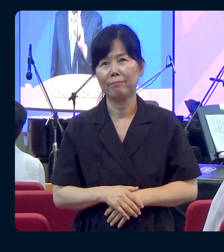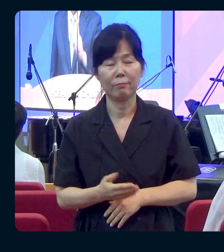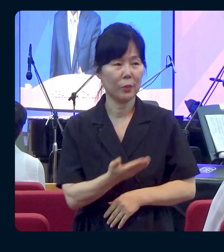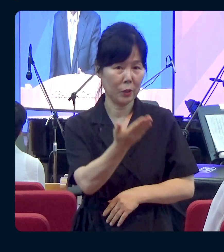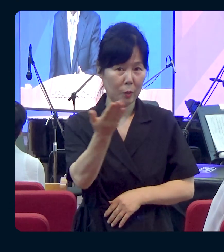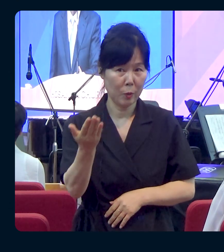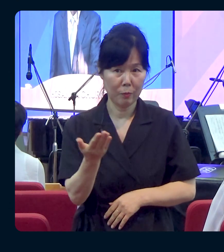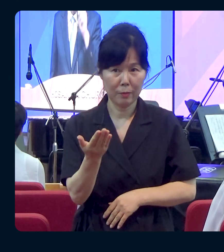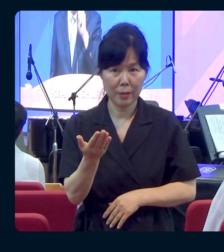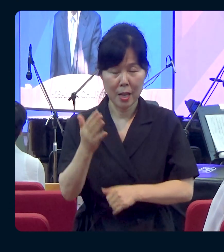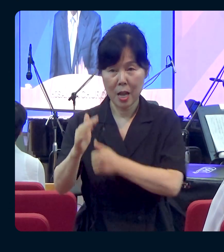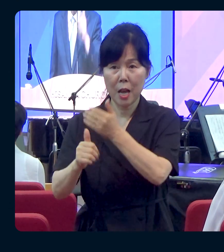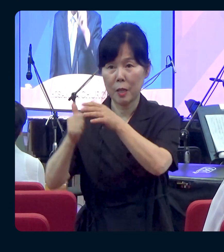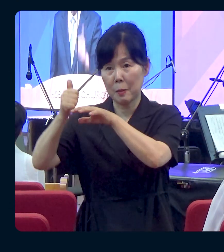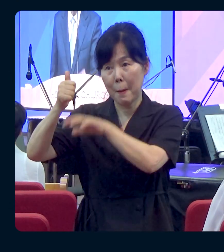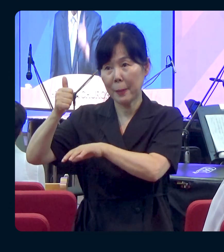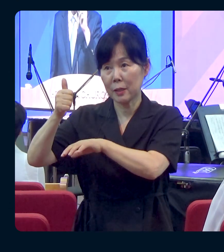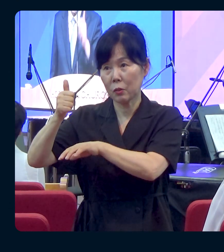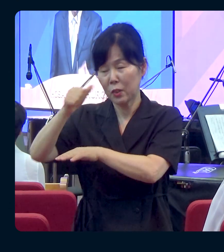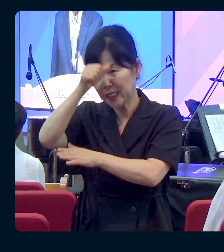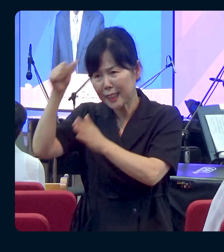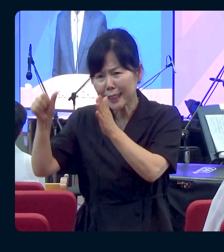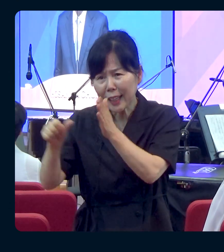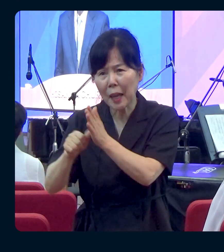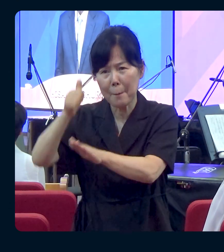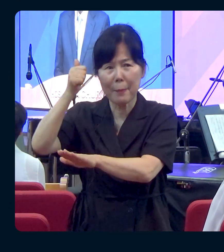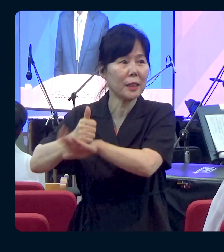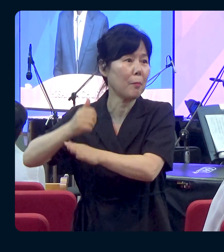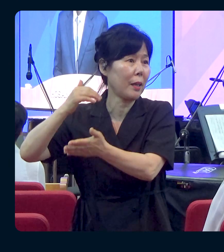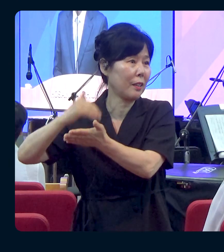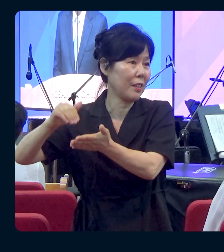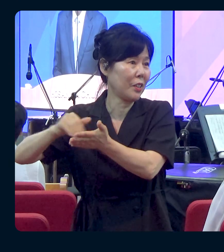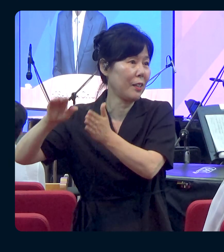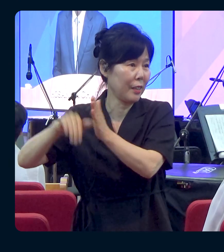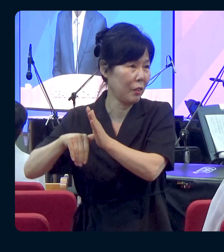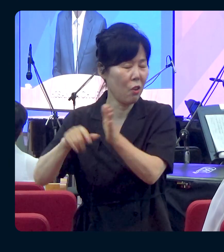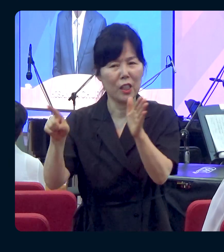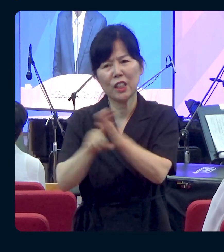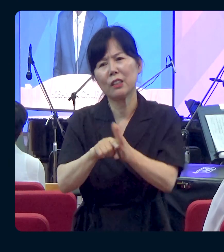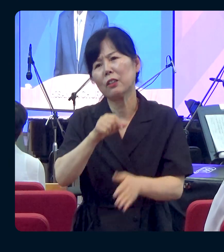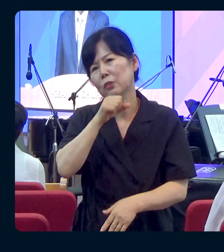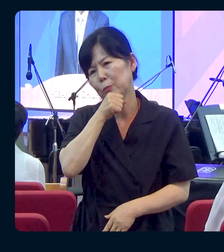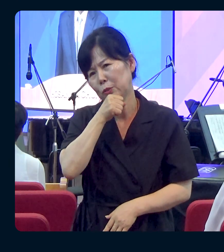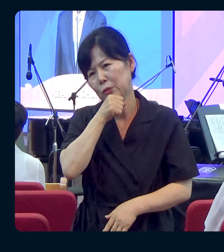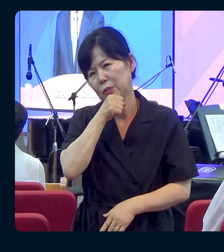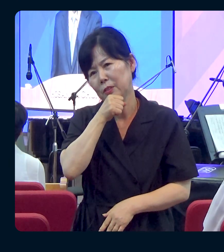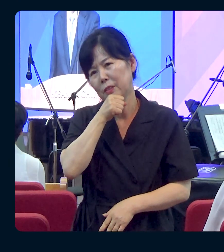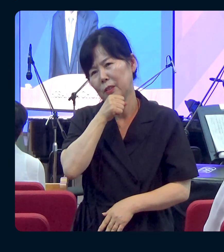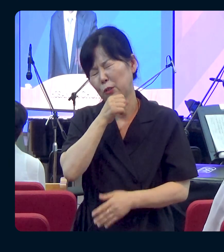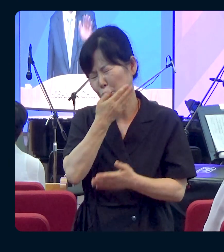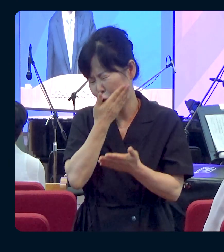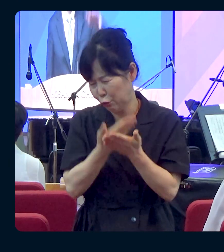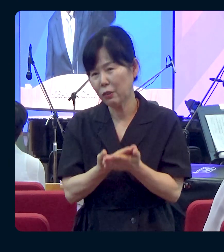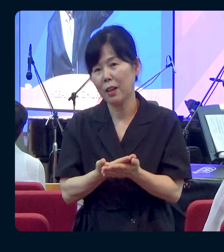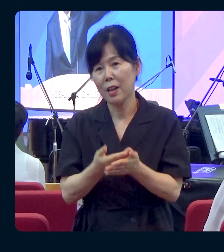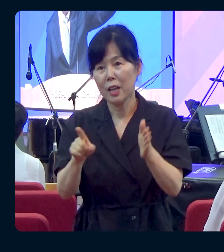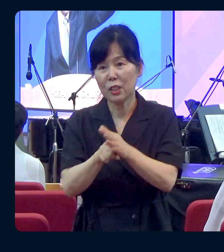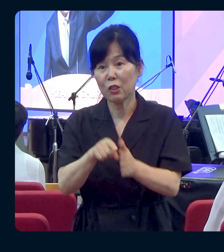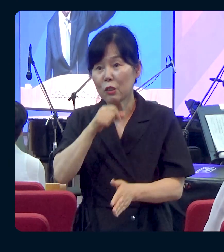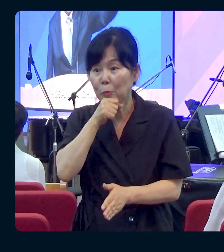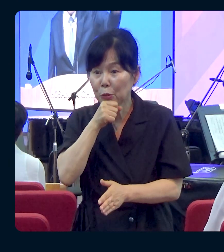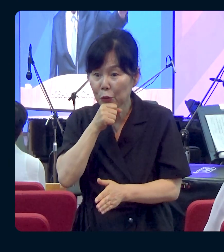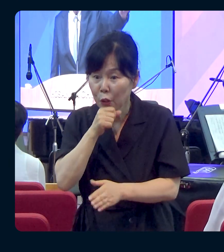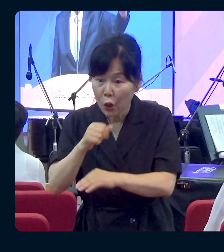스코어예요. 여러분, 하나님 앞에서 인생 결산을 할 때도 이 크레딧 스코어가